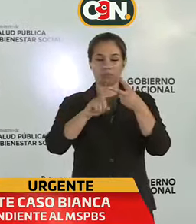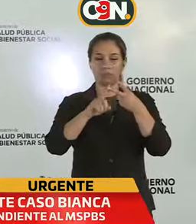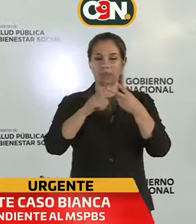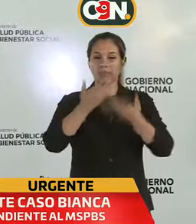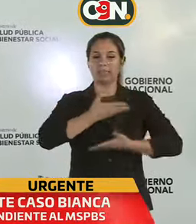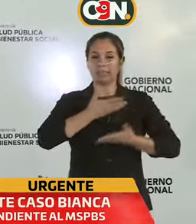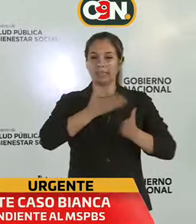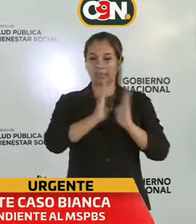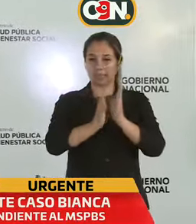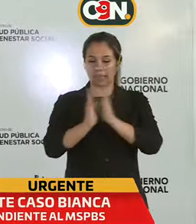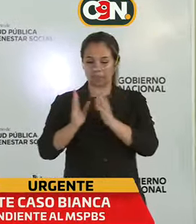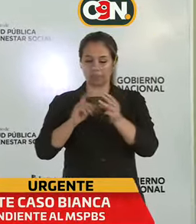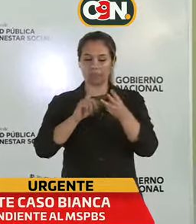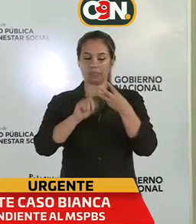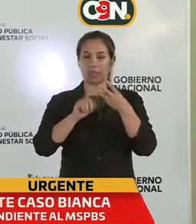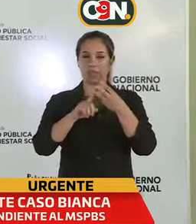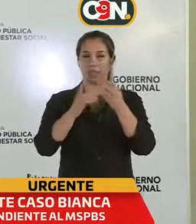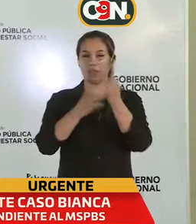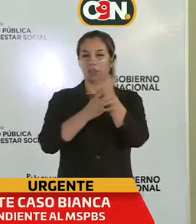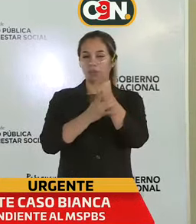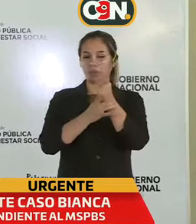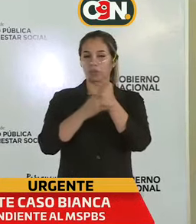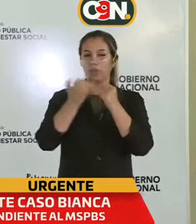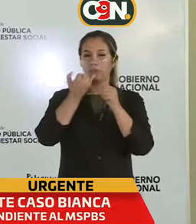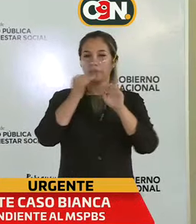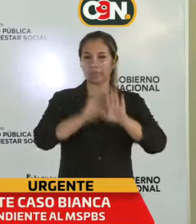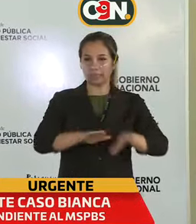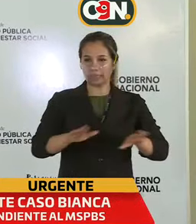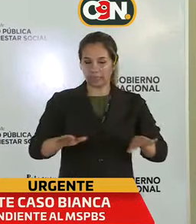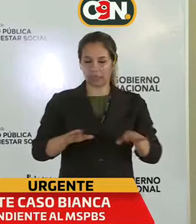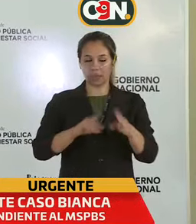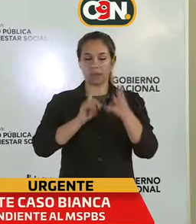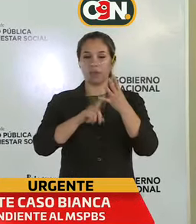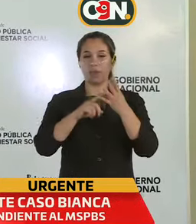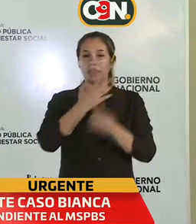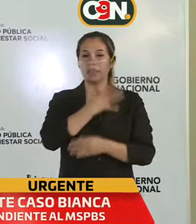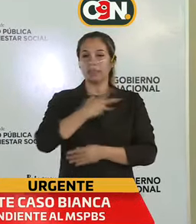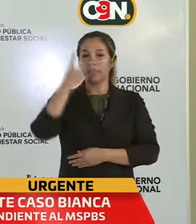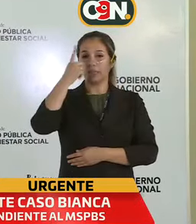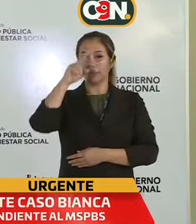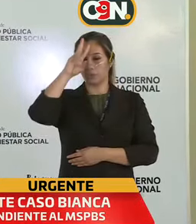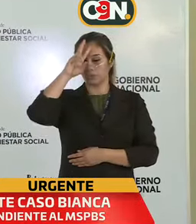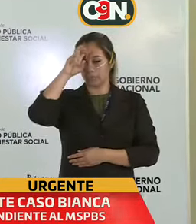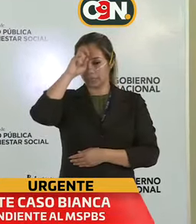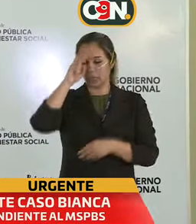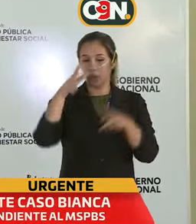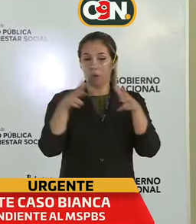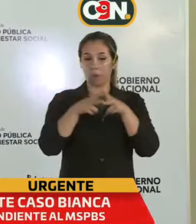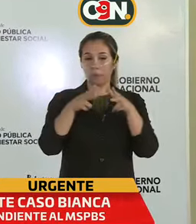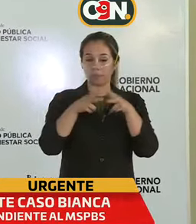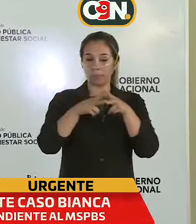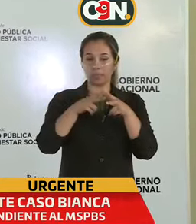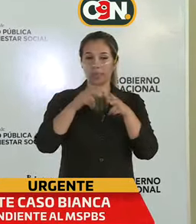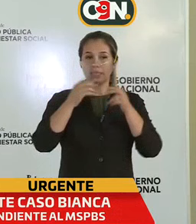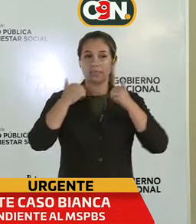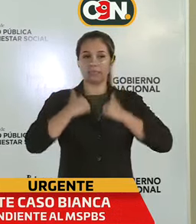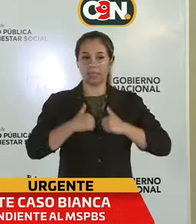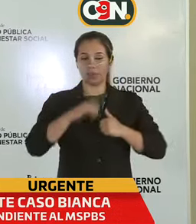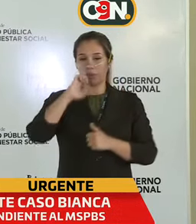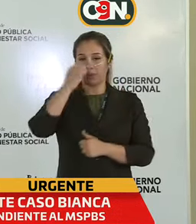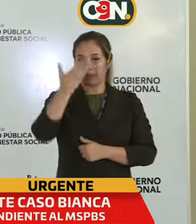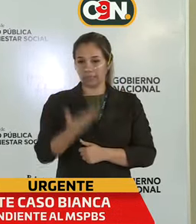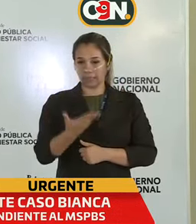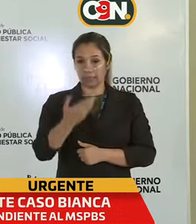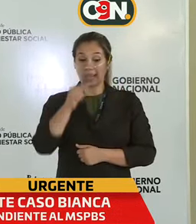terapistas, pediatras, la dirección del hospital, el comité de bioética, y entre ellos